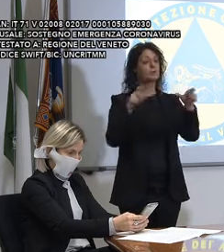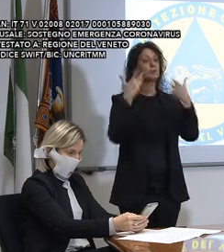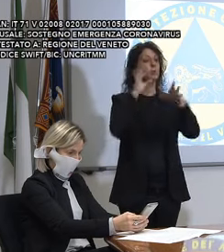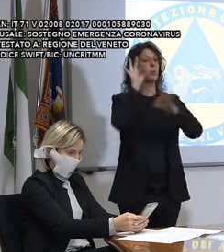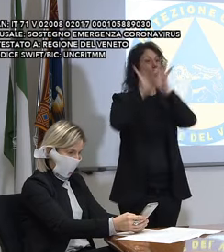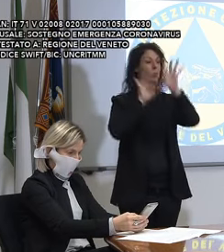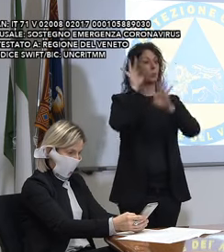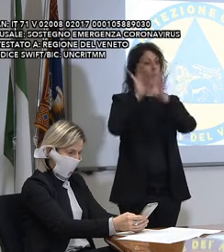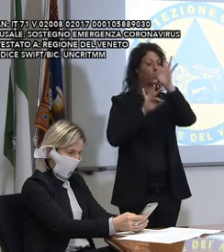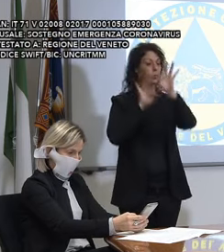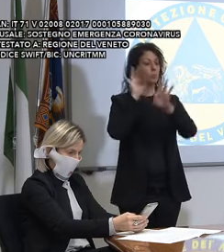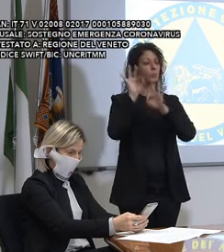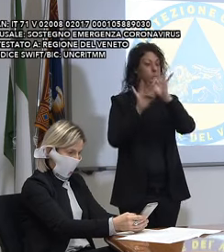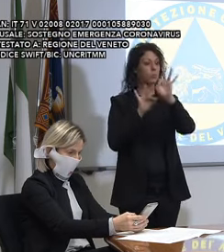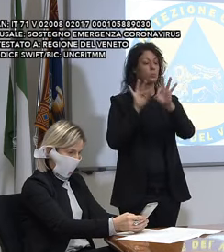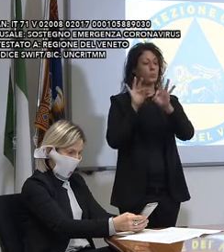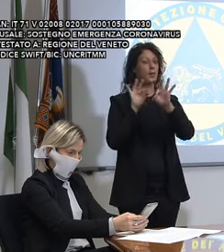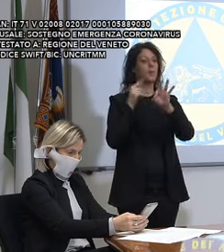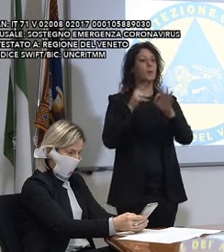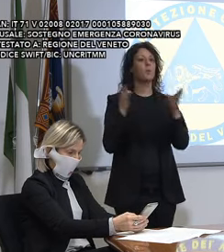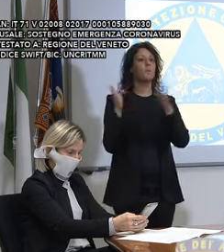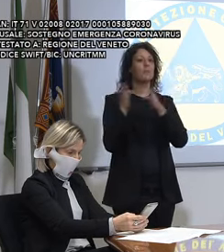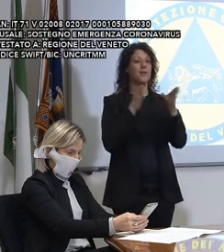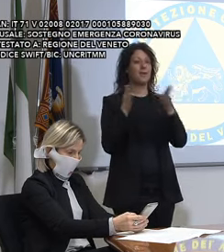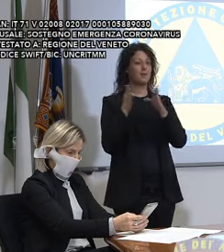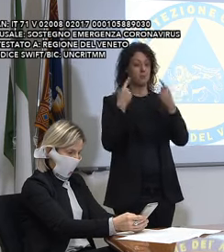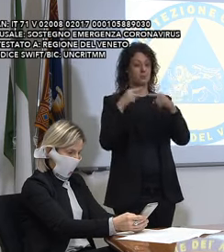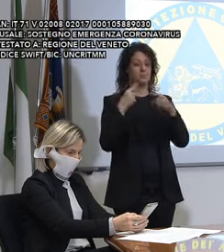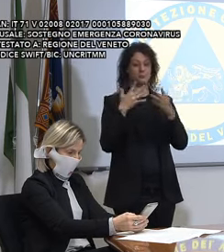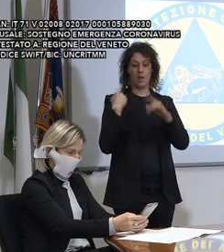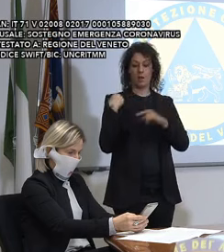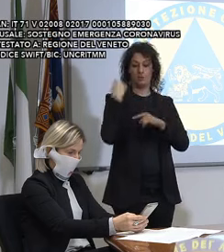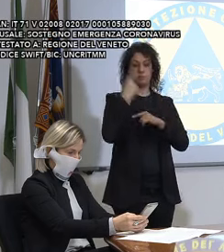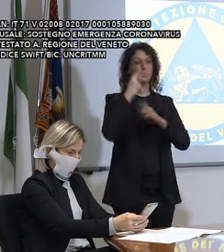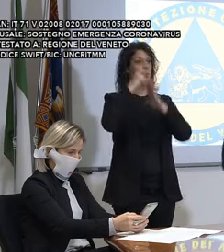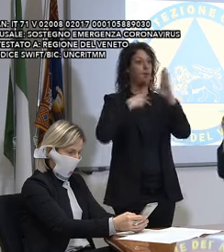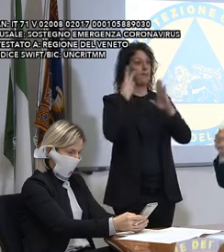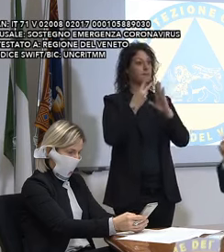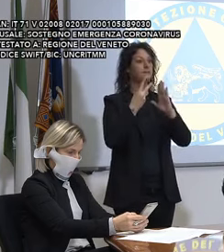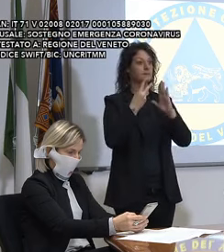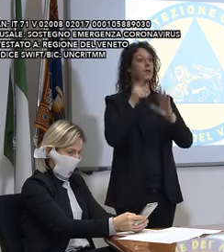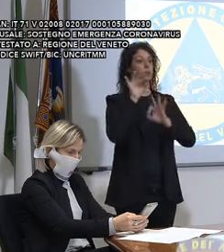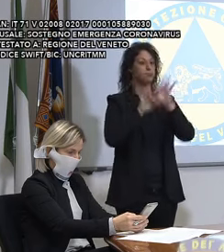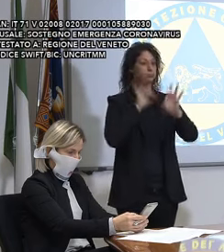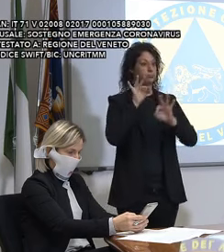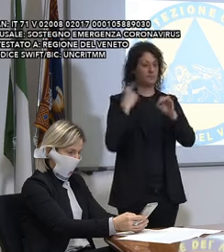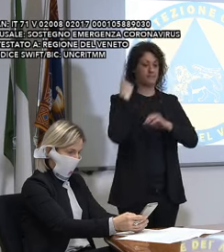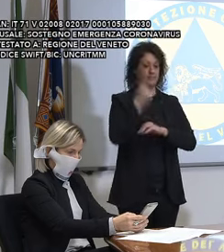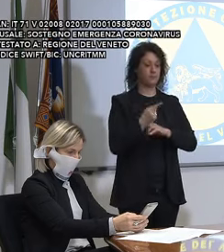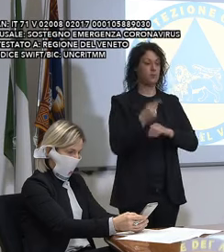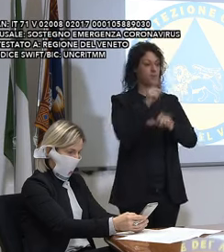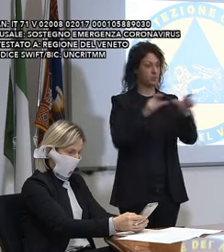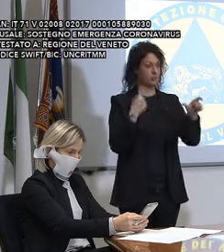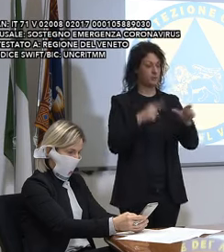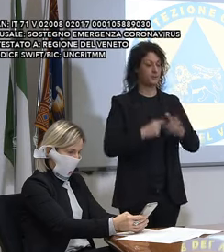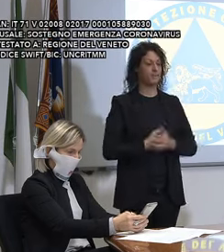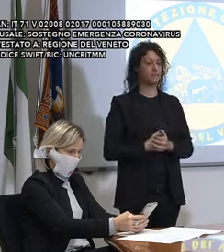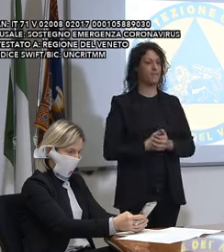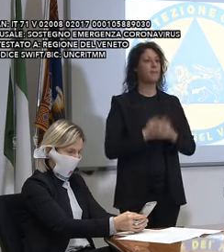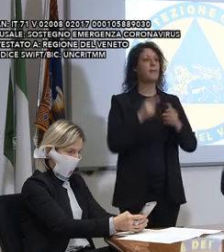in questo periodo di due mesi, domani sono due mesi tra l'altro, dal 21. I